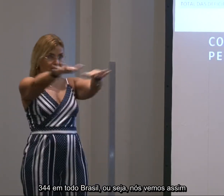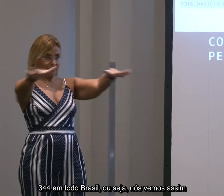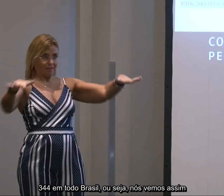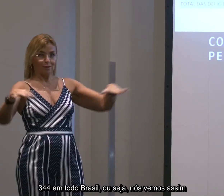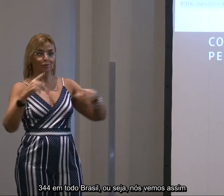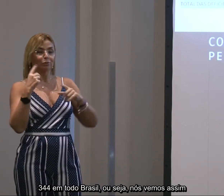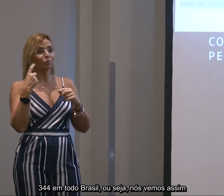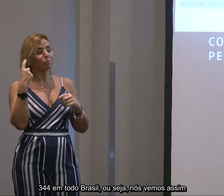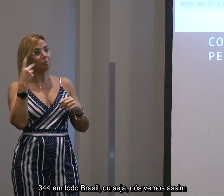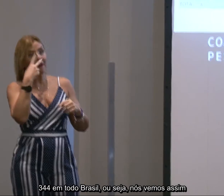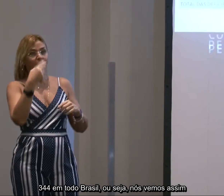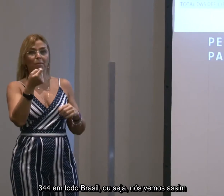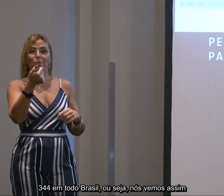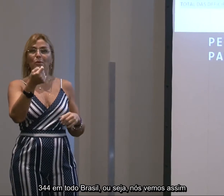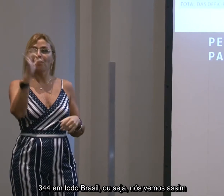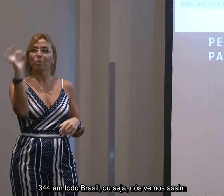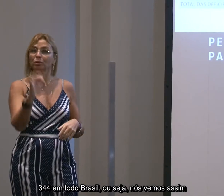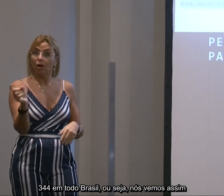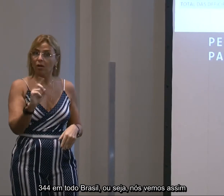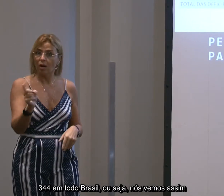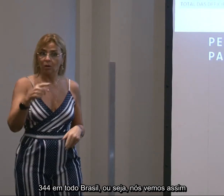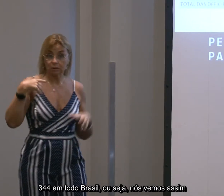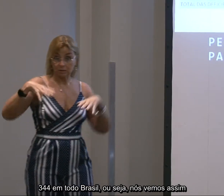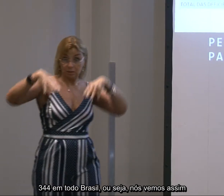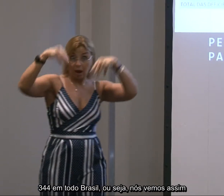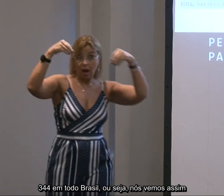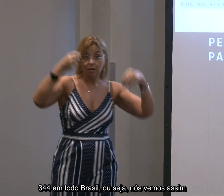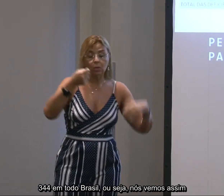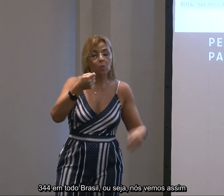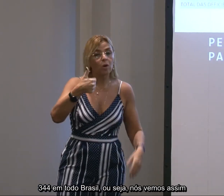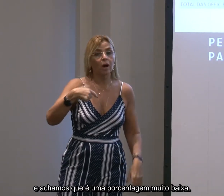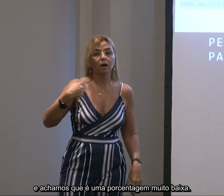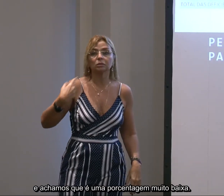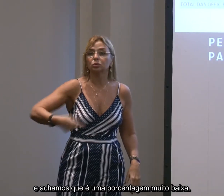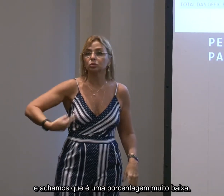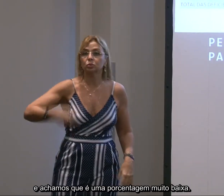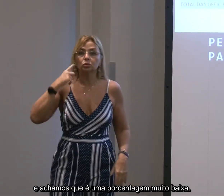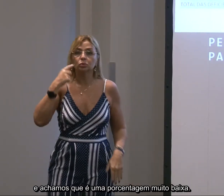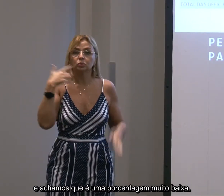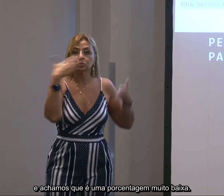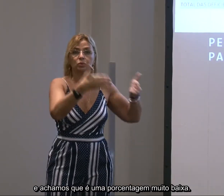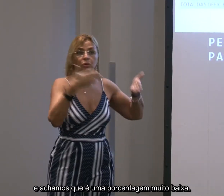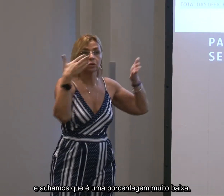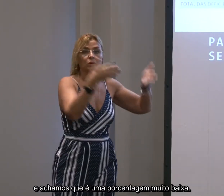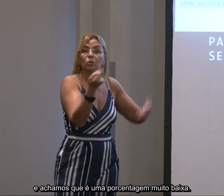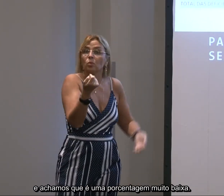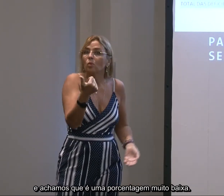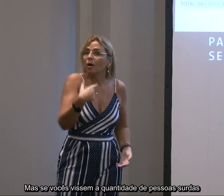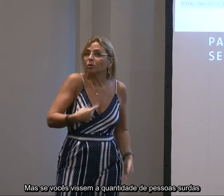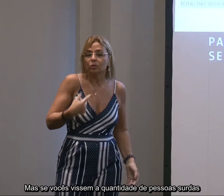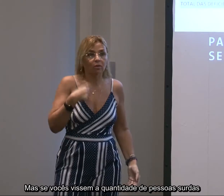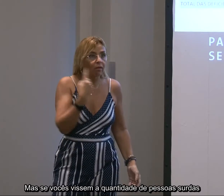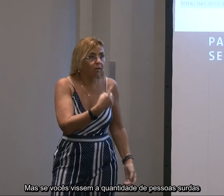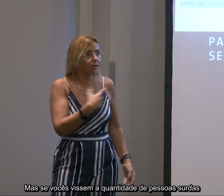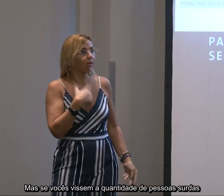Ou seja, a gente vê assim e acha que é uma porcentagem muito baixa, mas se vocês